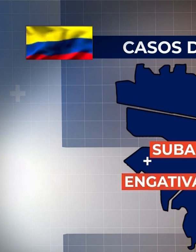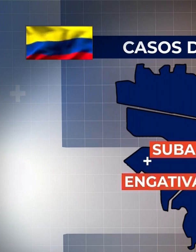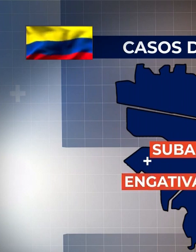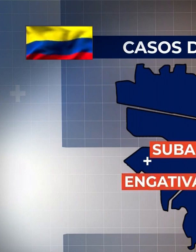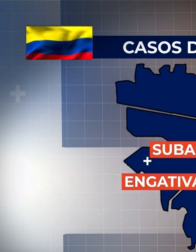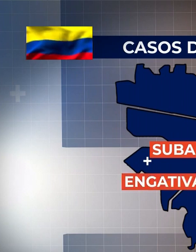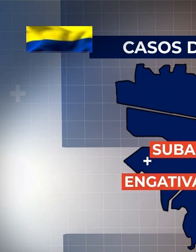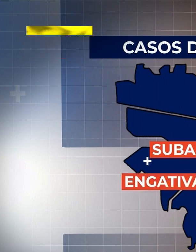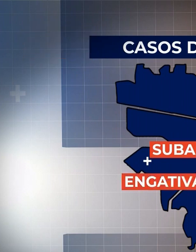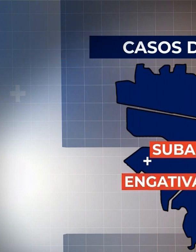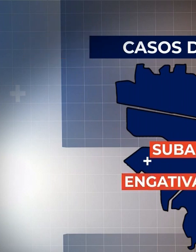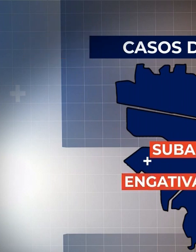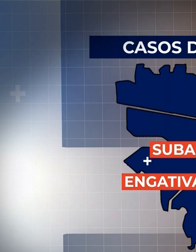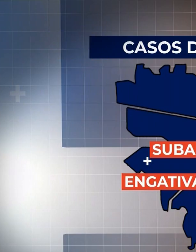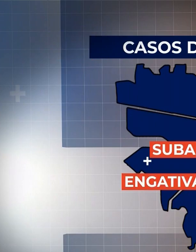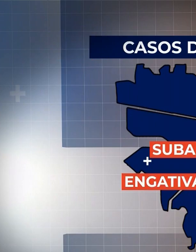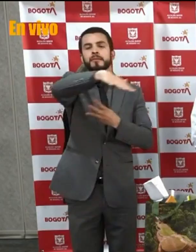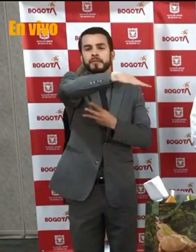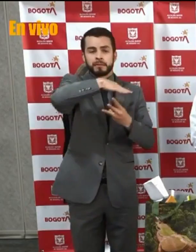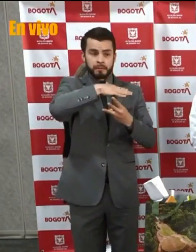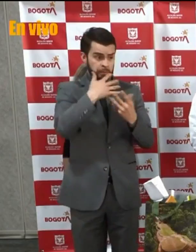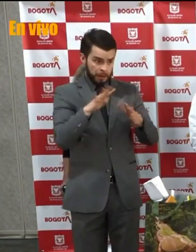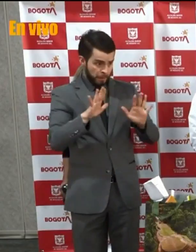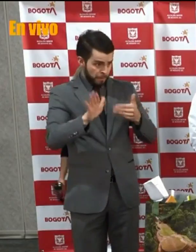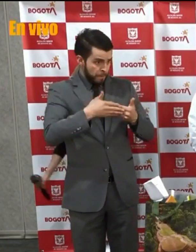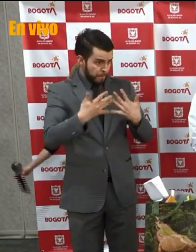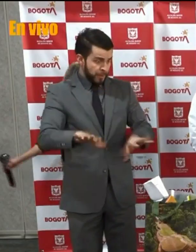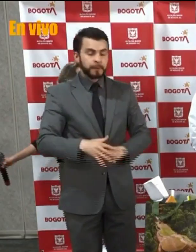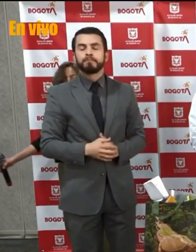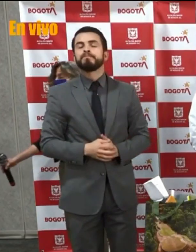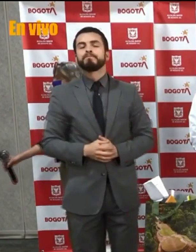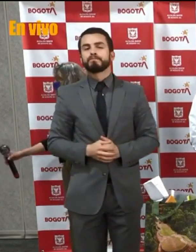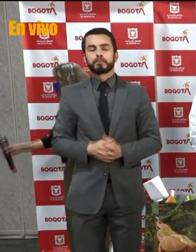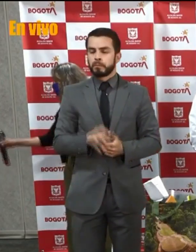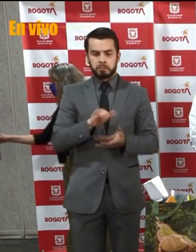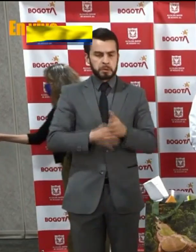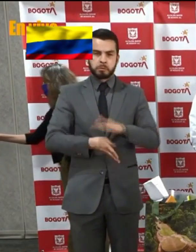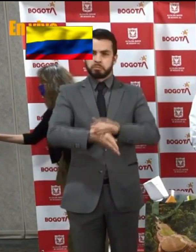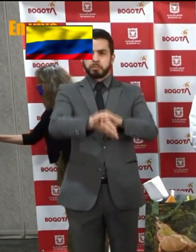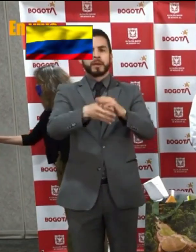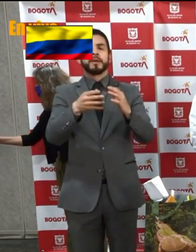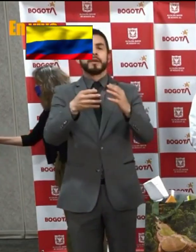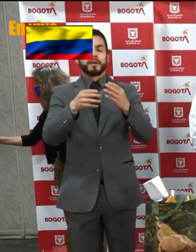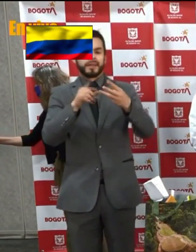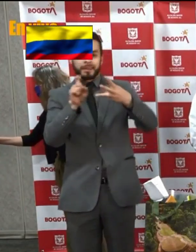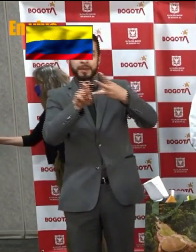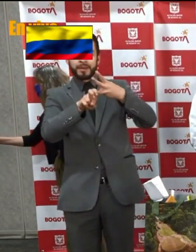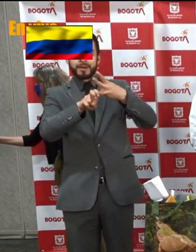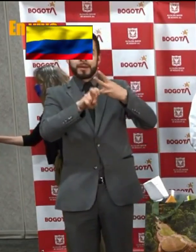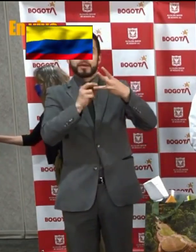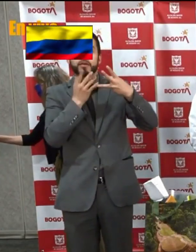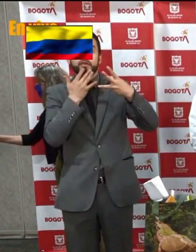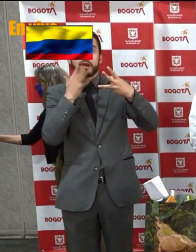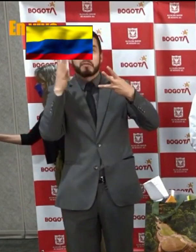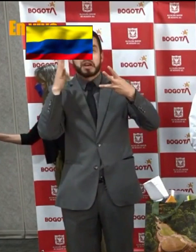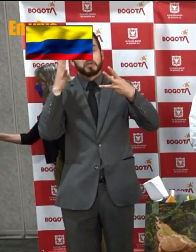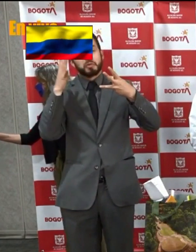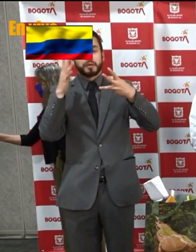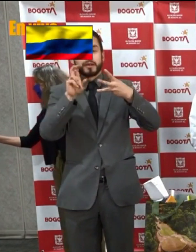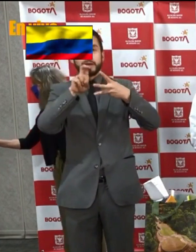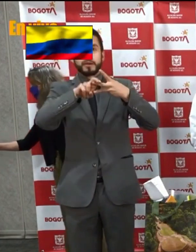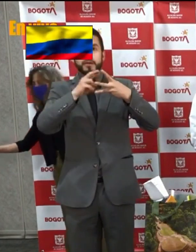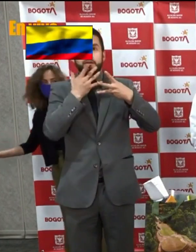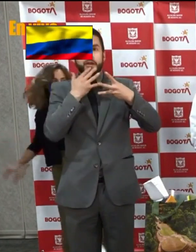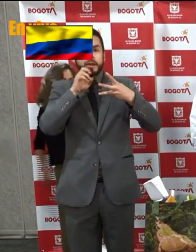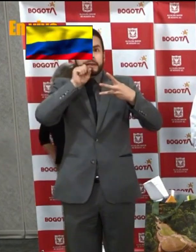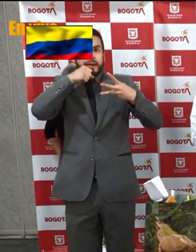más golpeadas por el coronavirus kennedy prácticamente toda la localidad de kennedy sigue en alerta naranja que ley tiene hoy